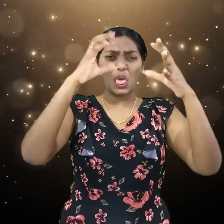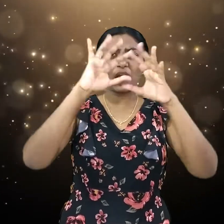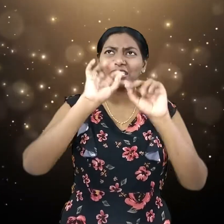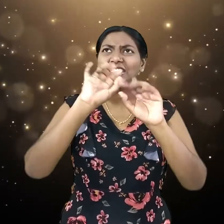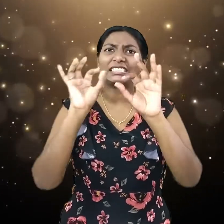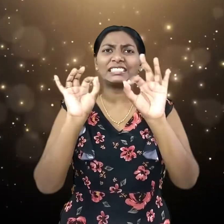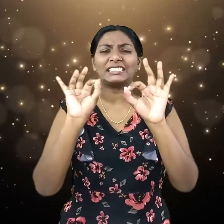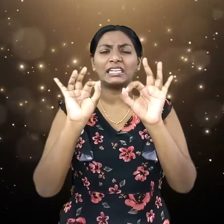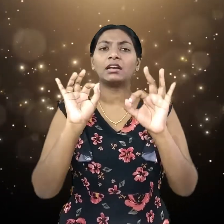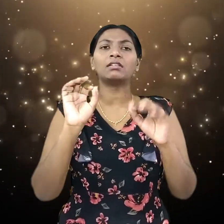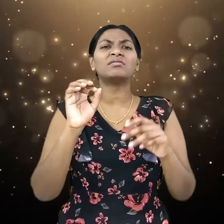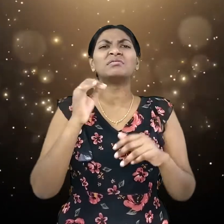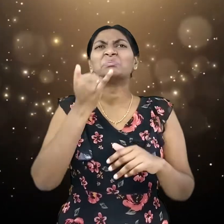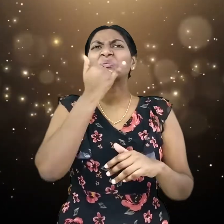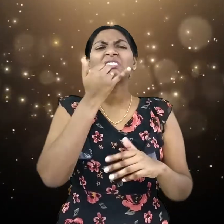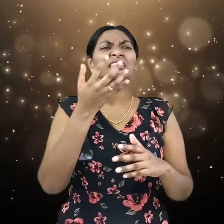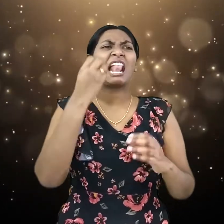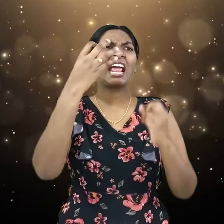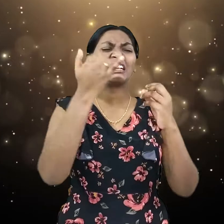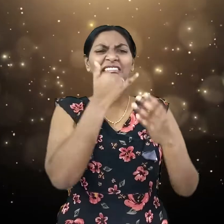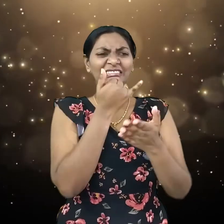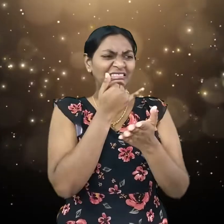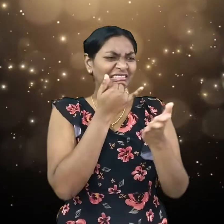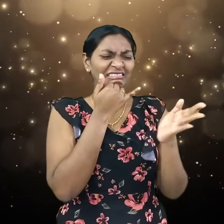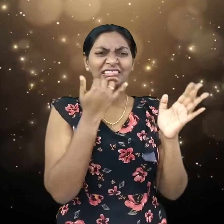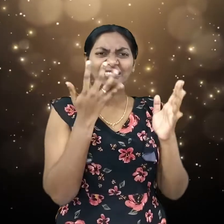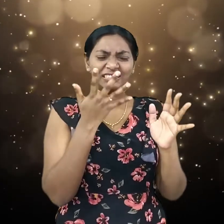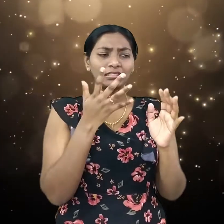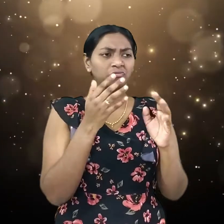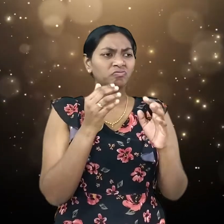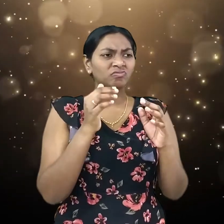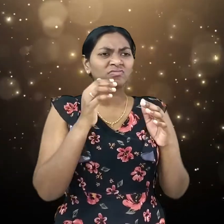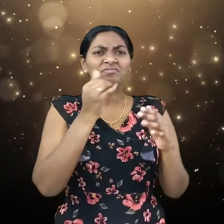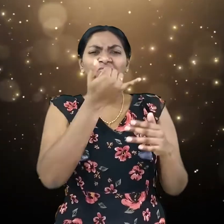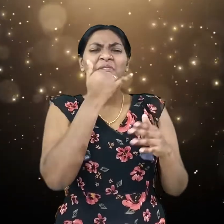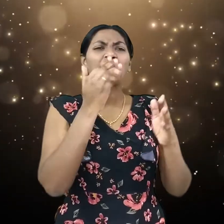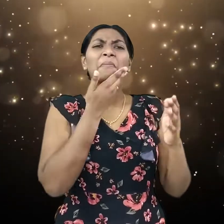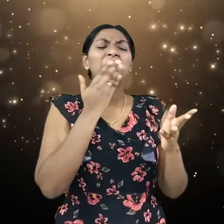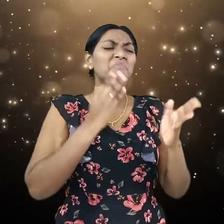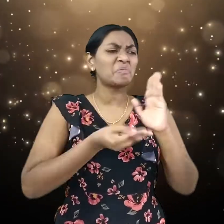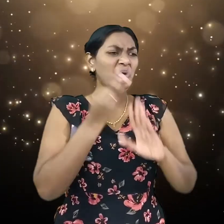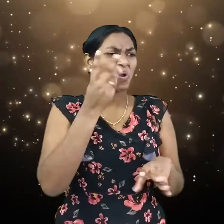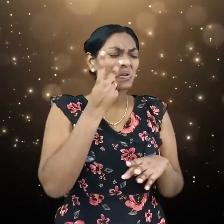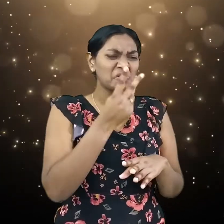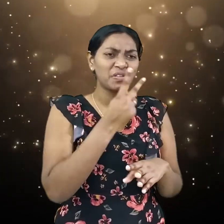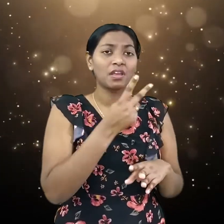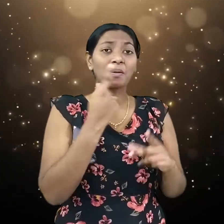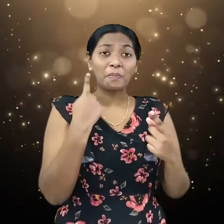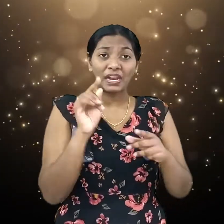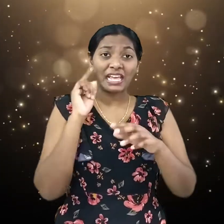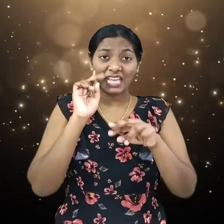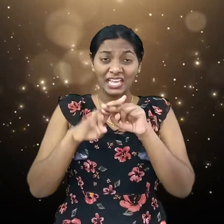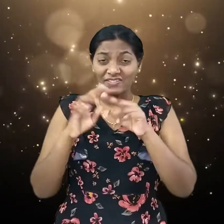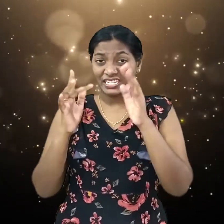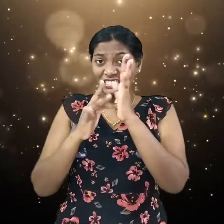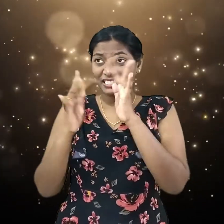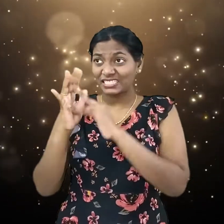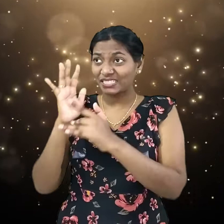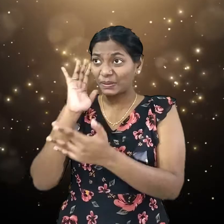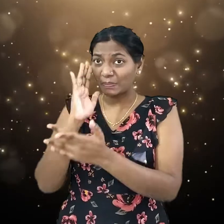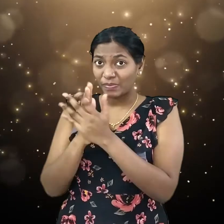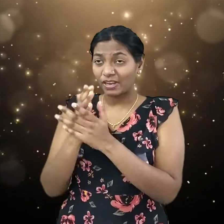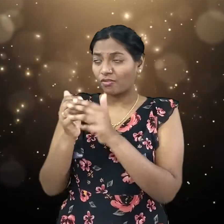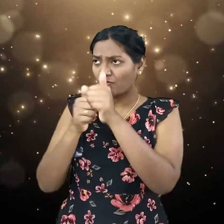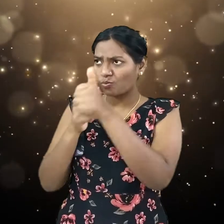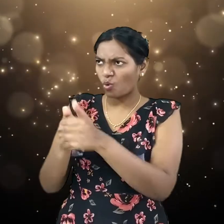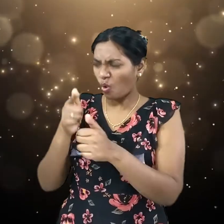क्योंकि आप निश्चित ही गलत वस्तुओं को देखेंगे। किंतु उसमें, उसकी ज्योति में आप परमेश्वर की महिमा को